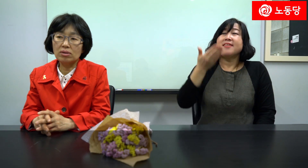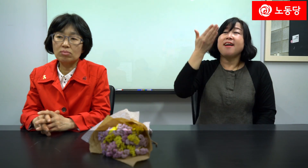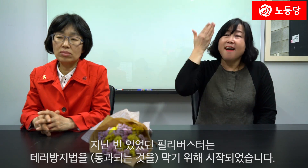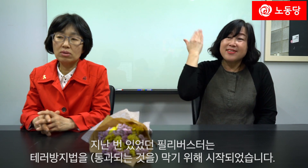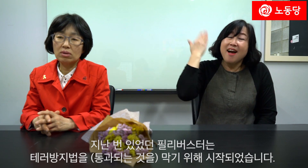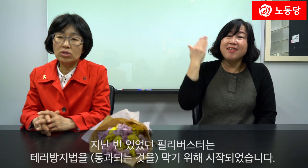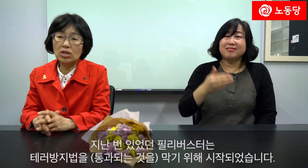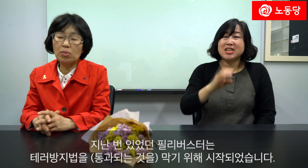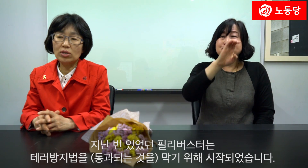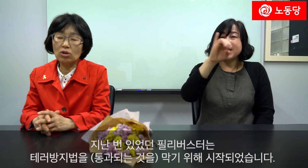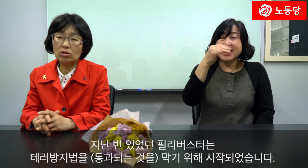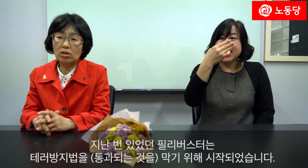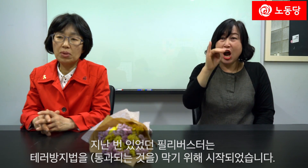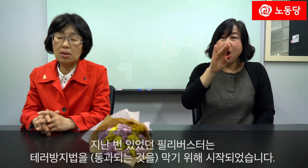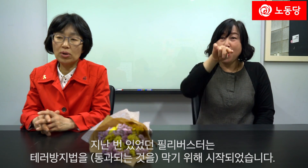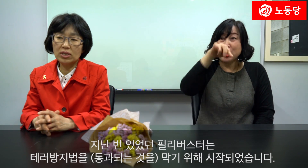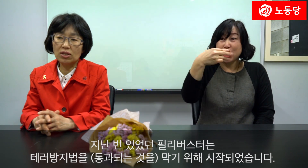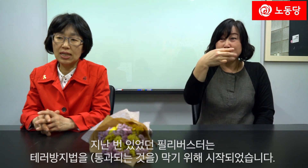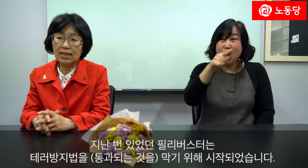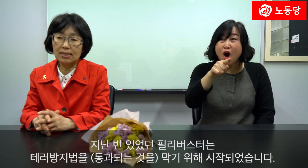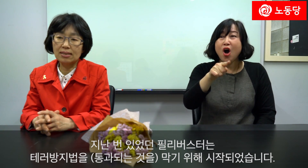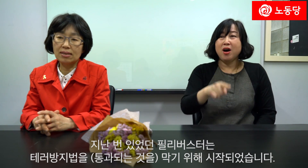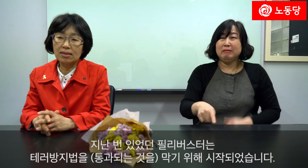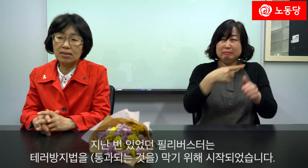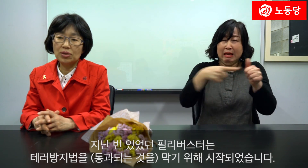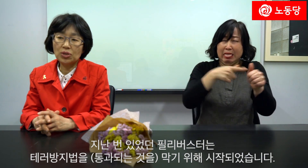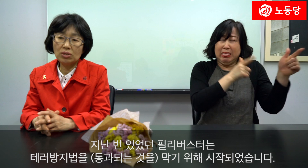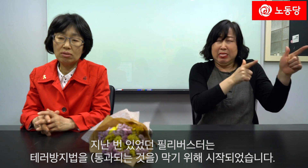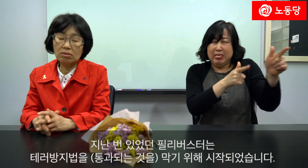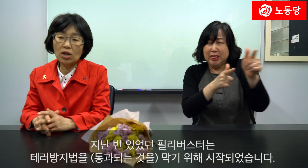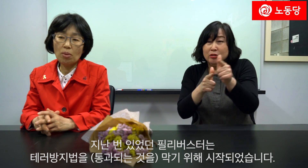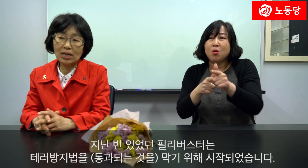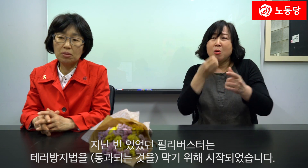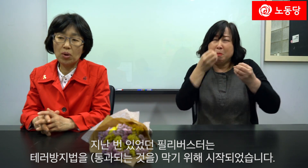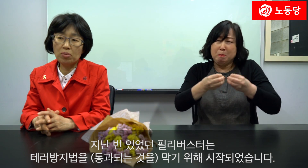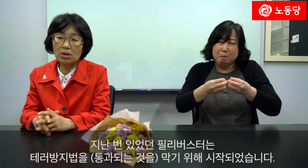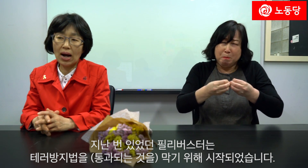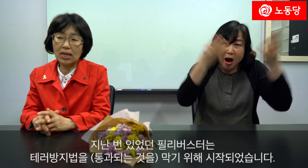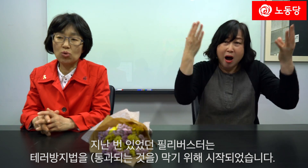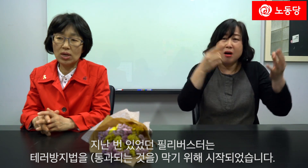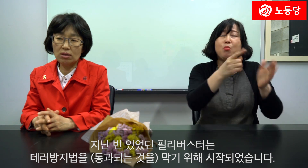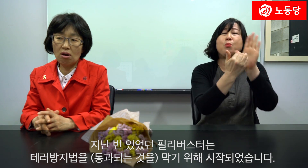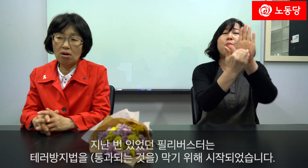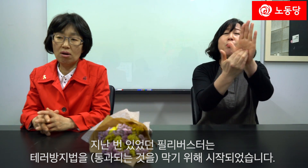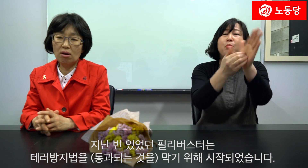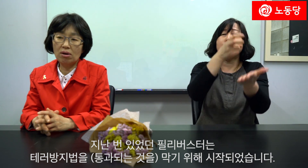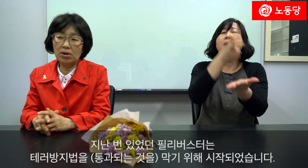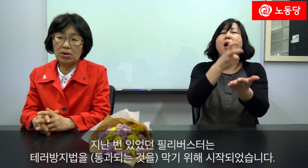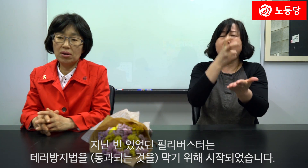네. 지난번 있었던 필리버스터는 테러 방지법을 막기